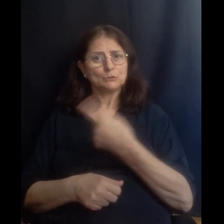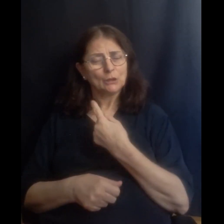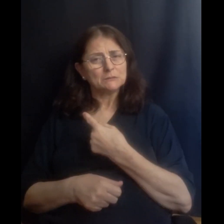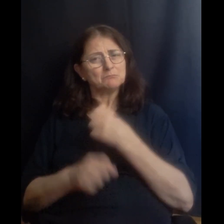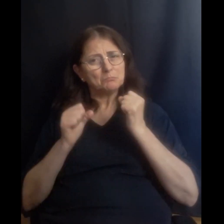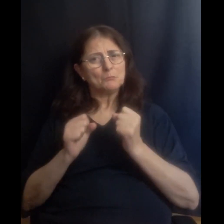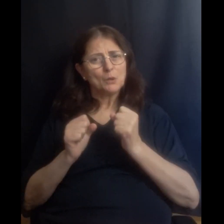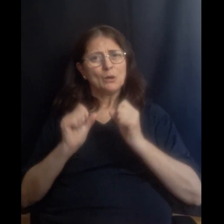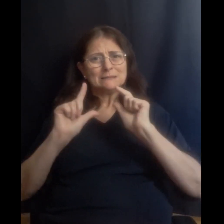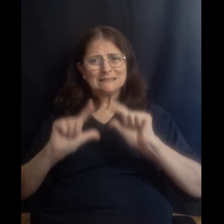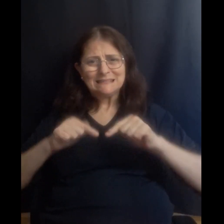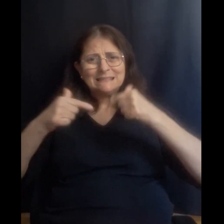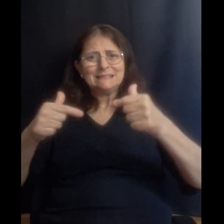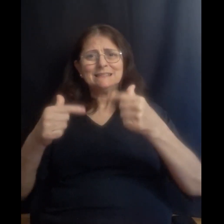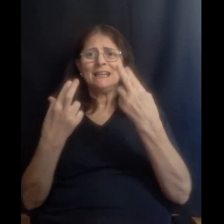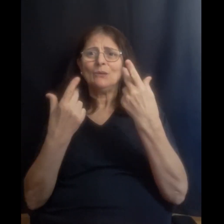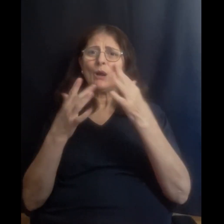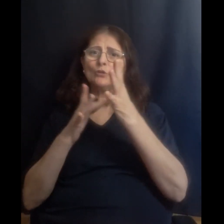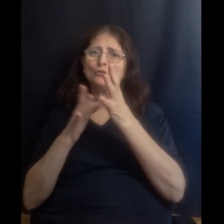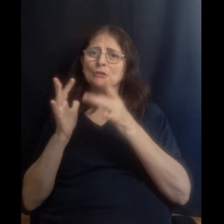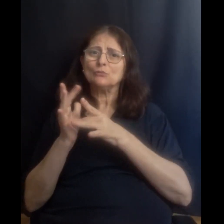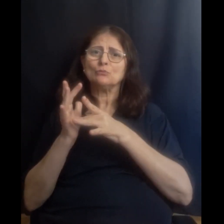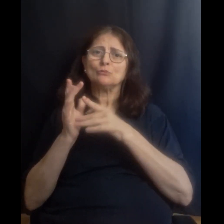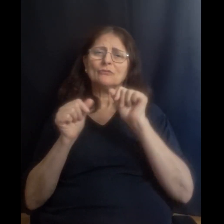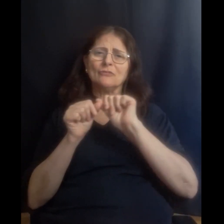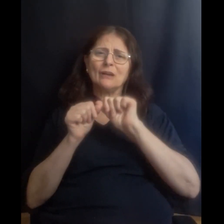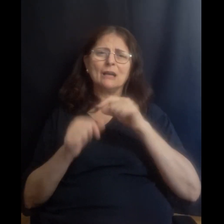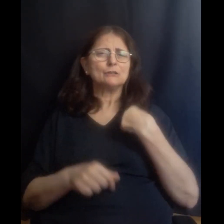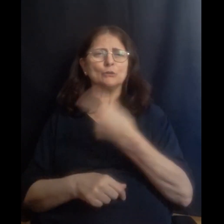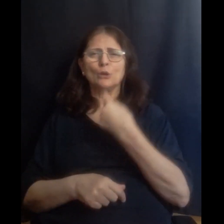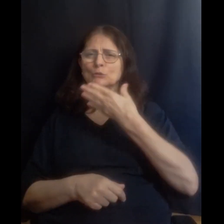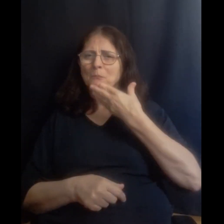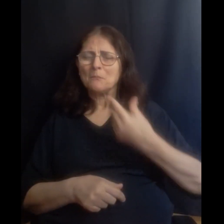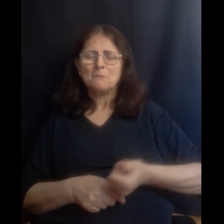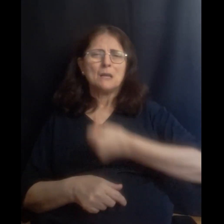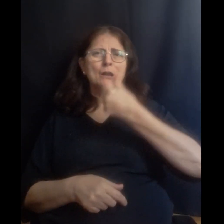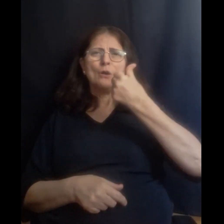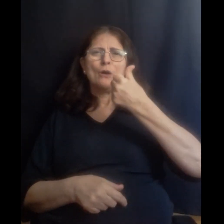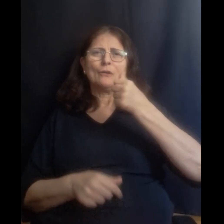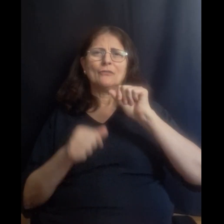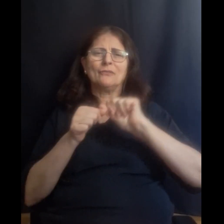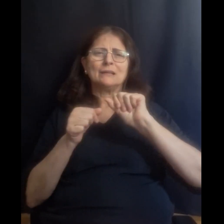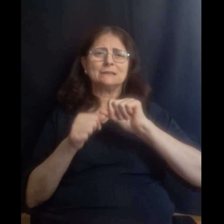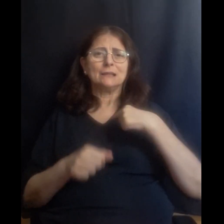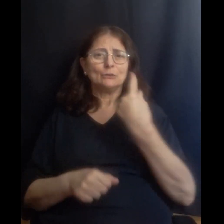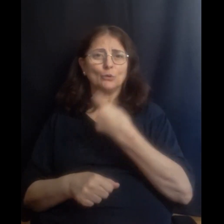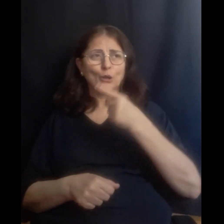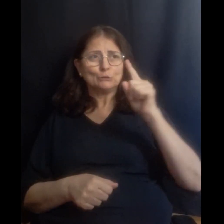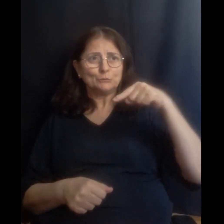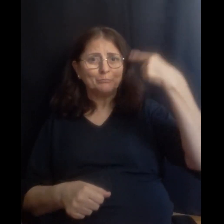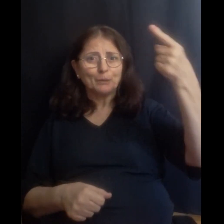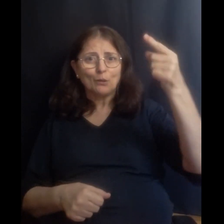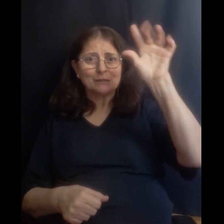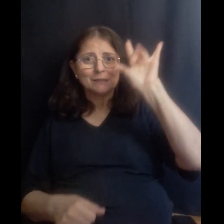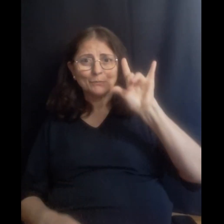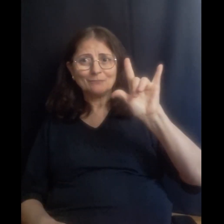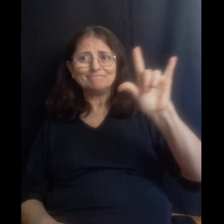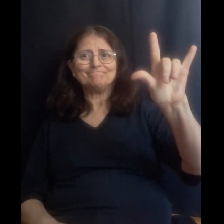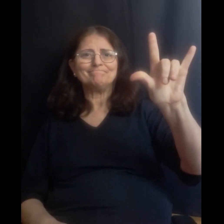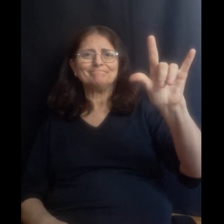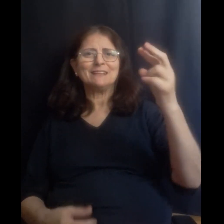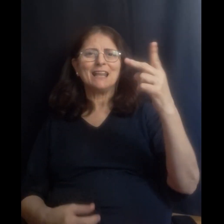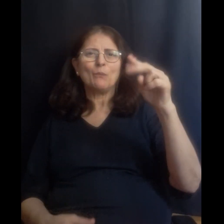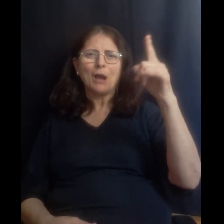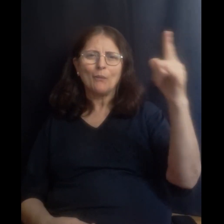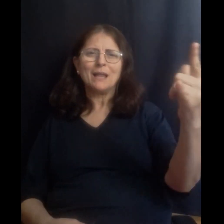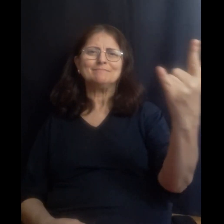Vamos agir como ele agiria, dando o nosso melhor, fazendo ao nosso próximo o que gostaríamos